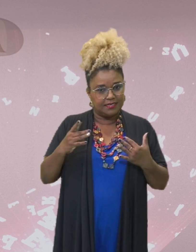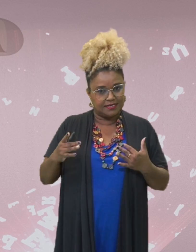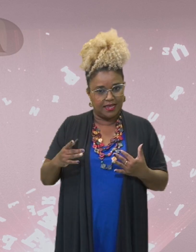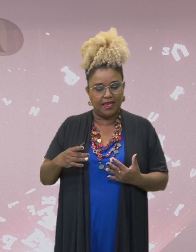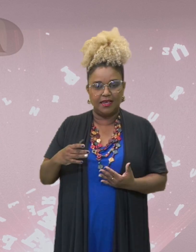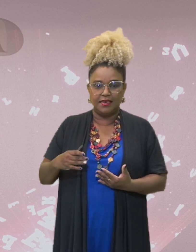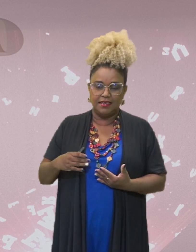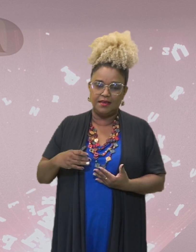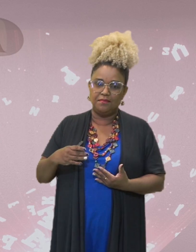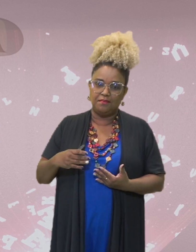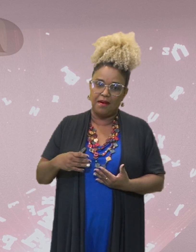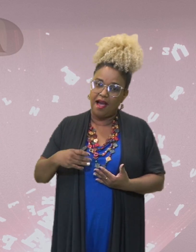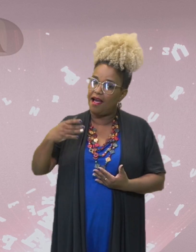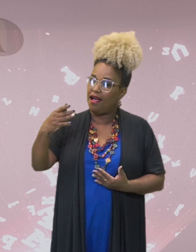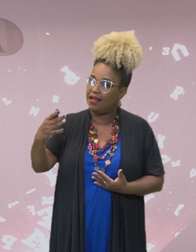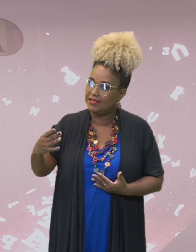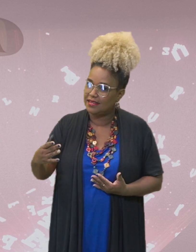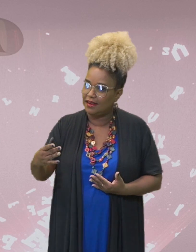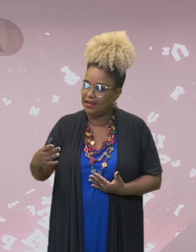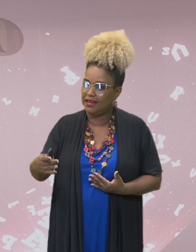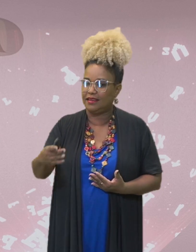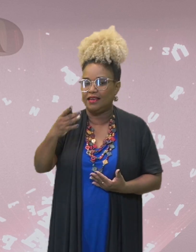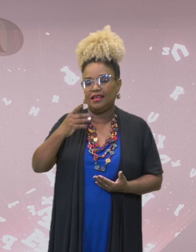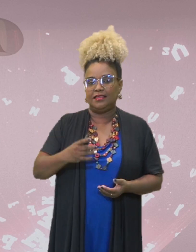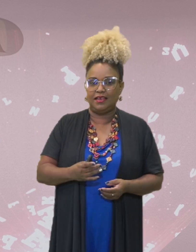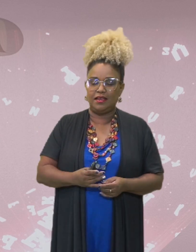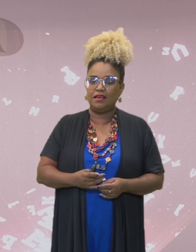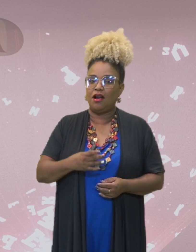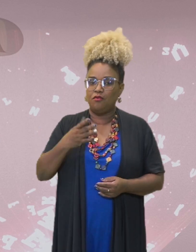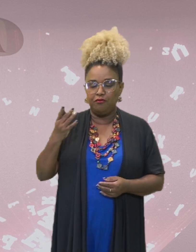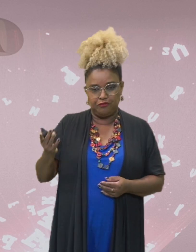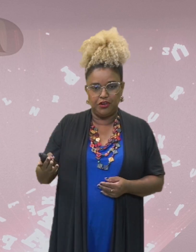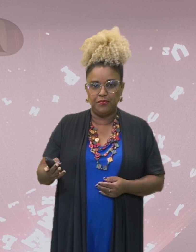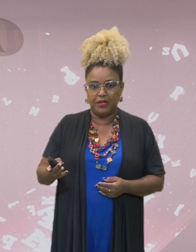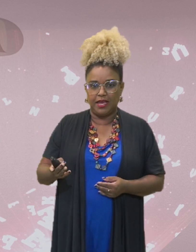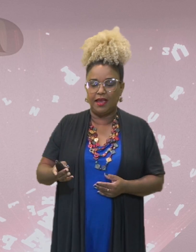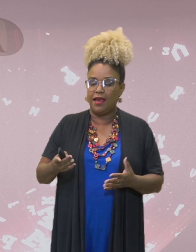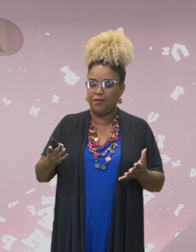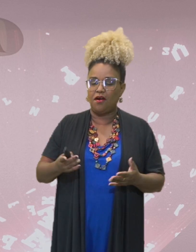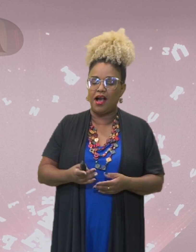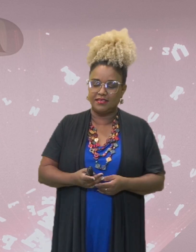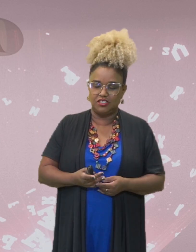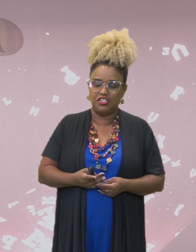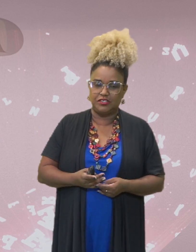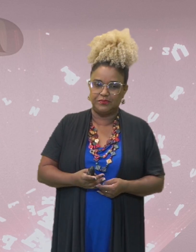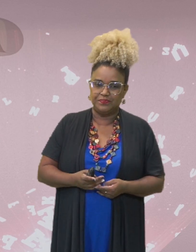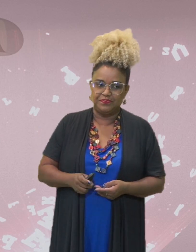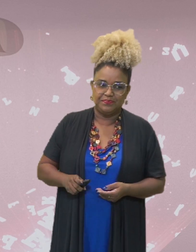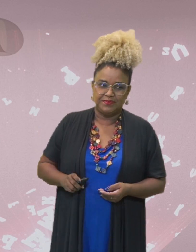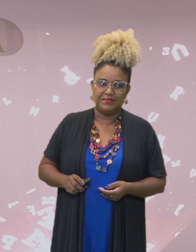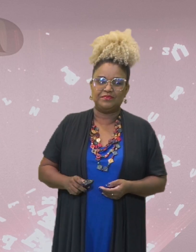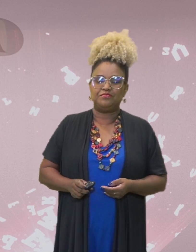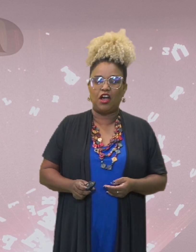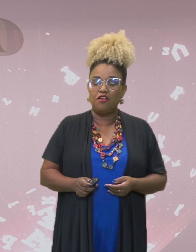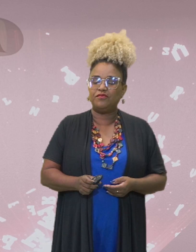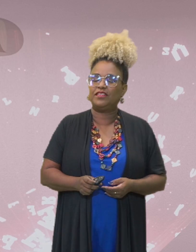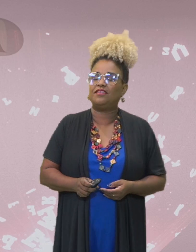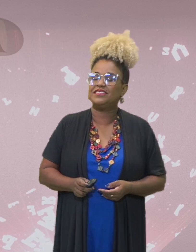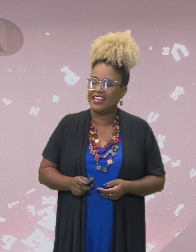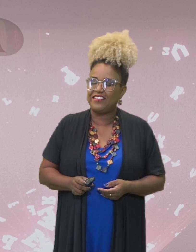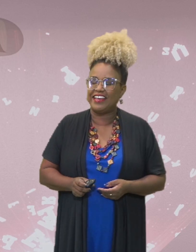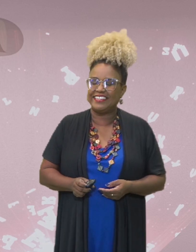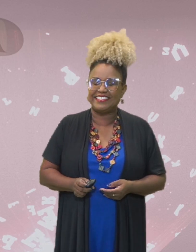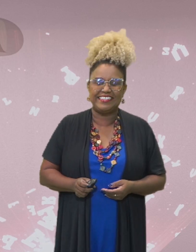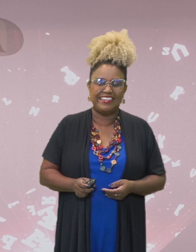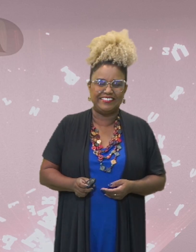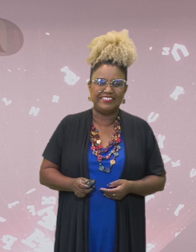você quiser ir mais além, tem um filme, né? É bom assisti-lo. Vamos voltar lá para o